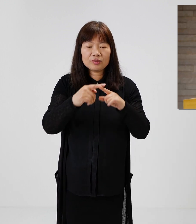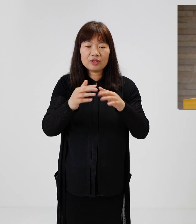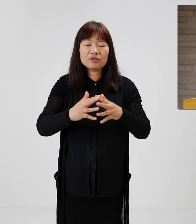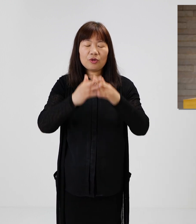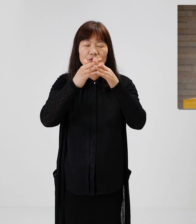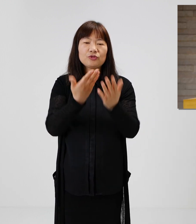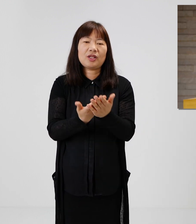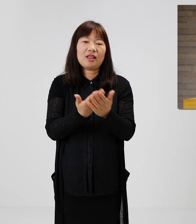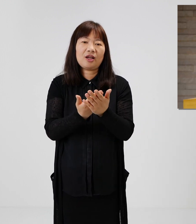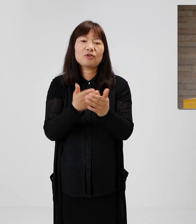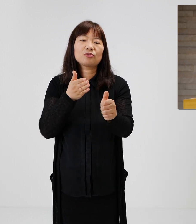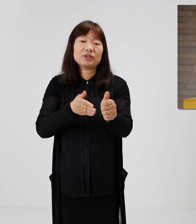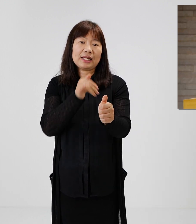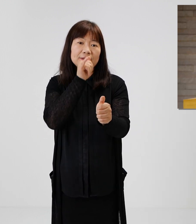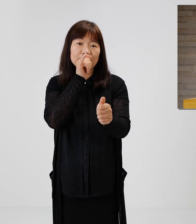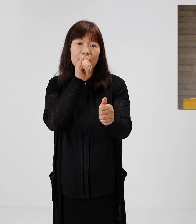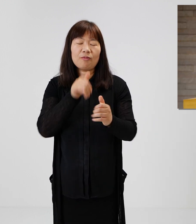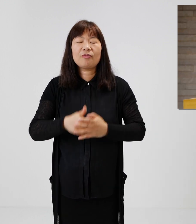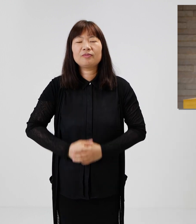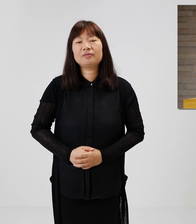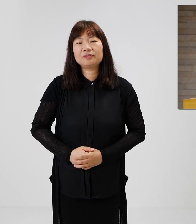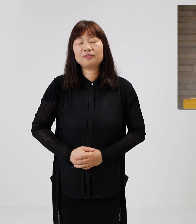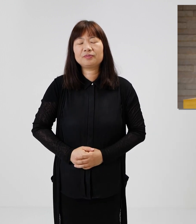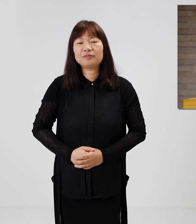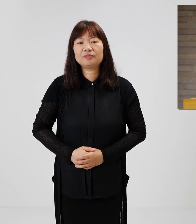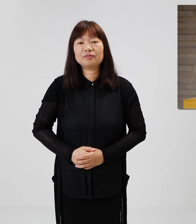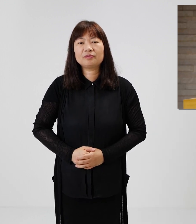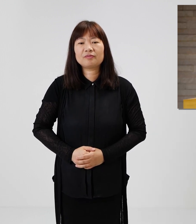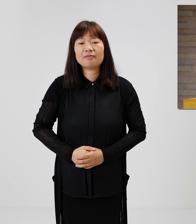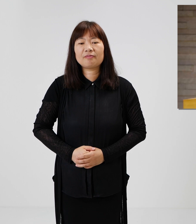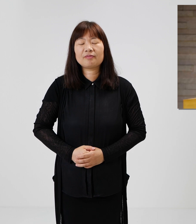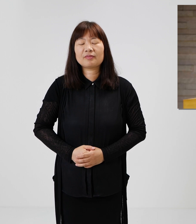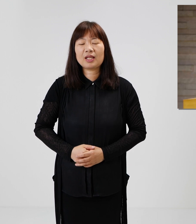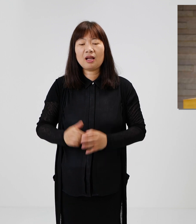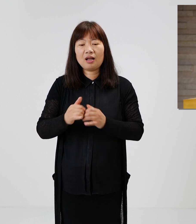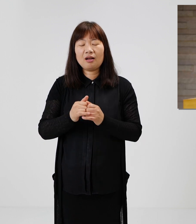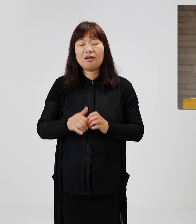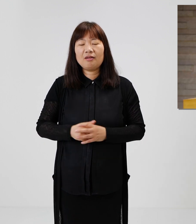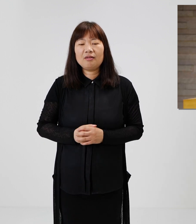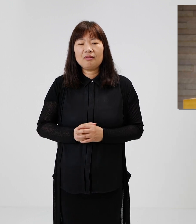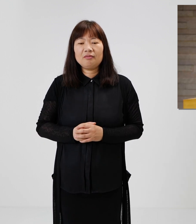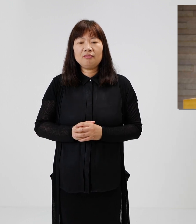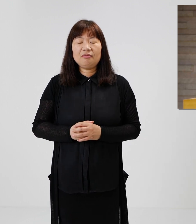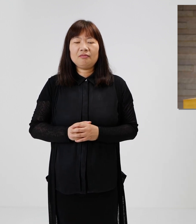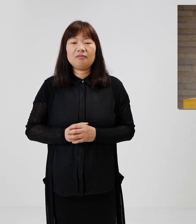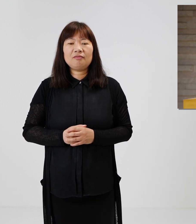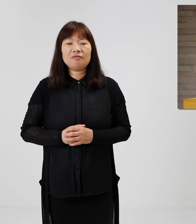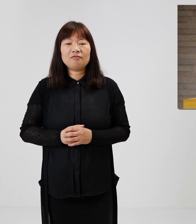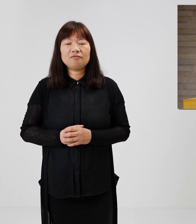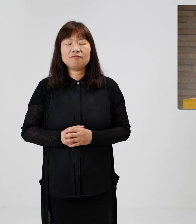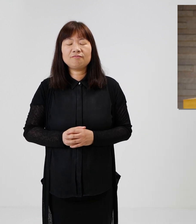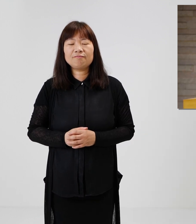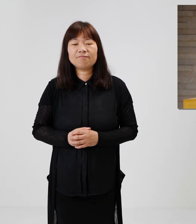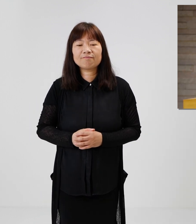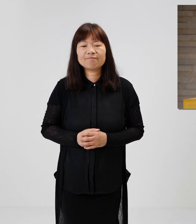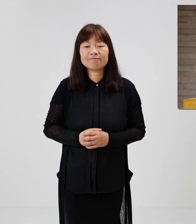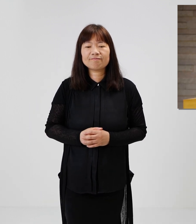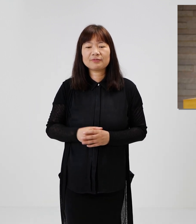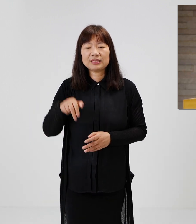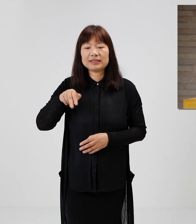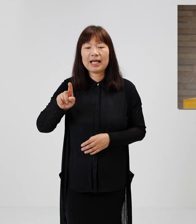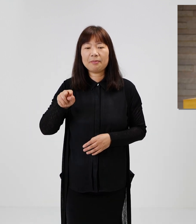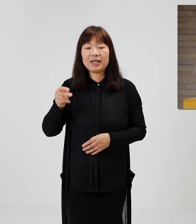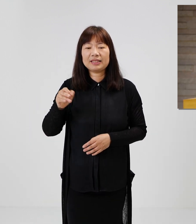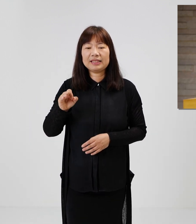거예요. 그 사람들을 통해서 사람을 보내와서는 어떤 제안을 하는가